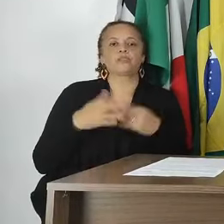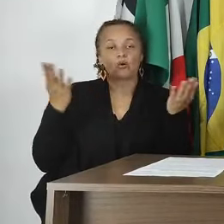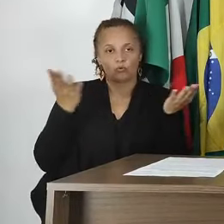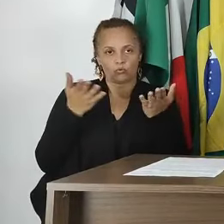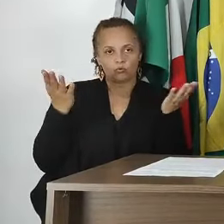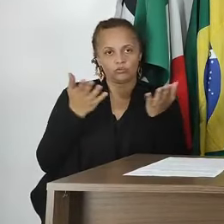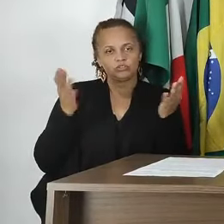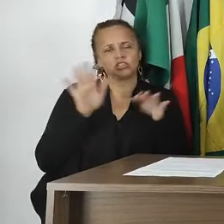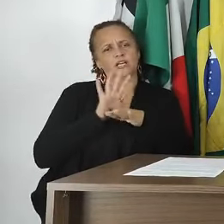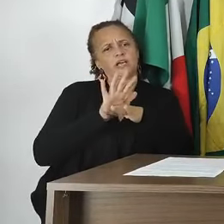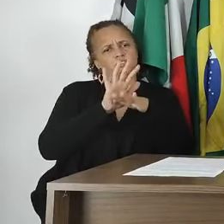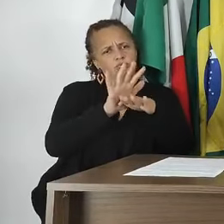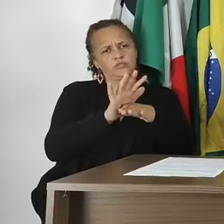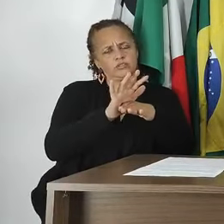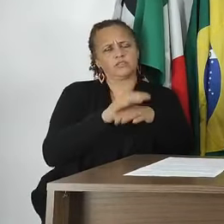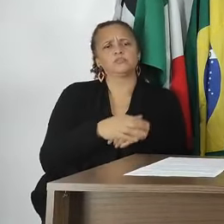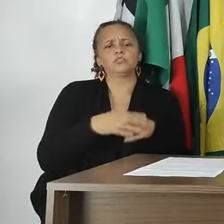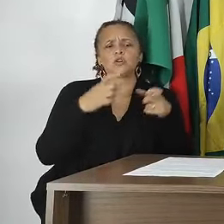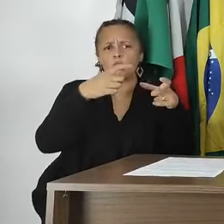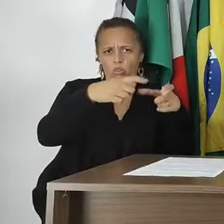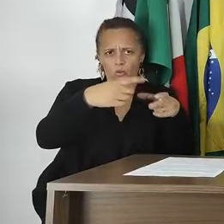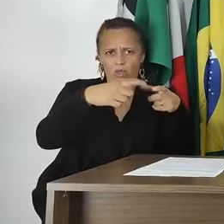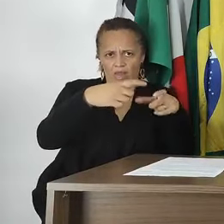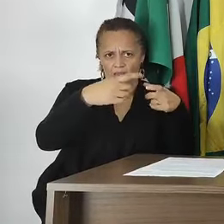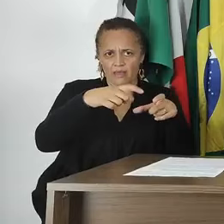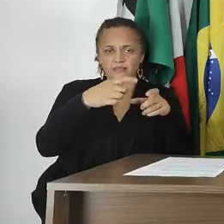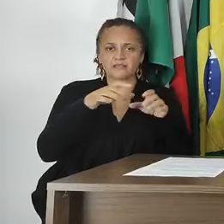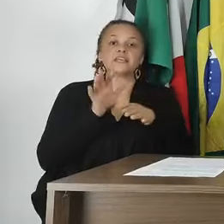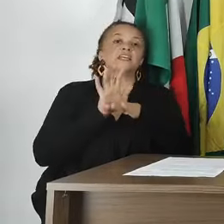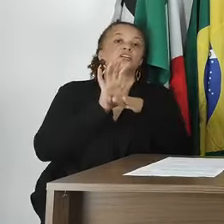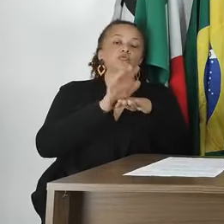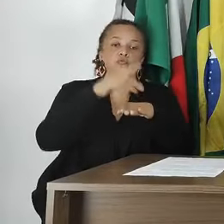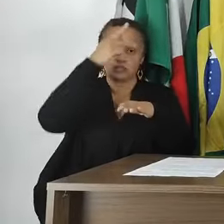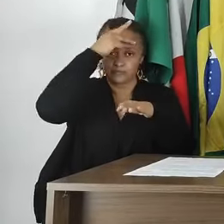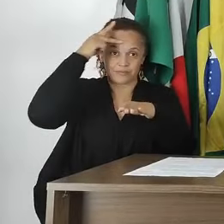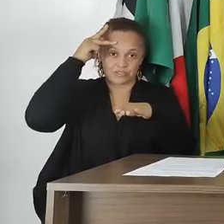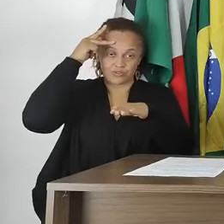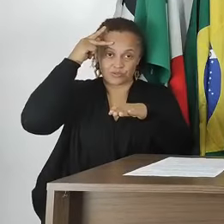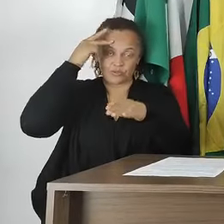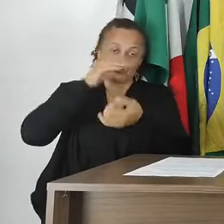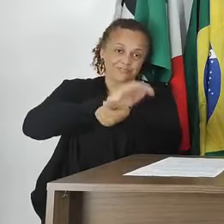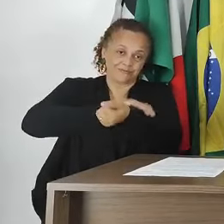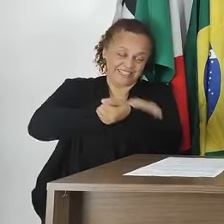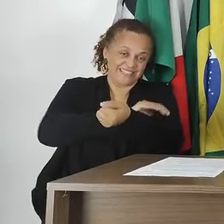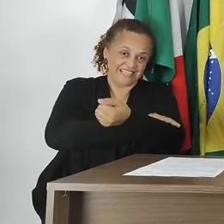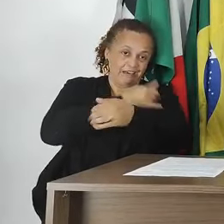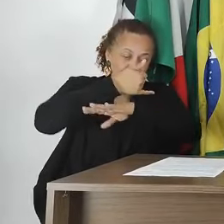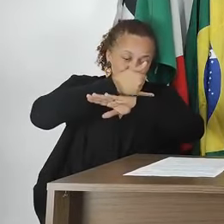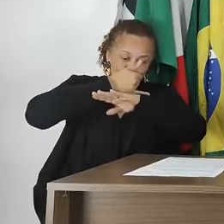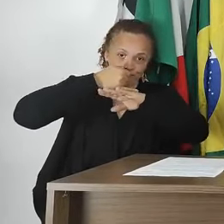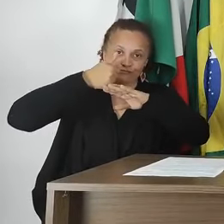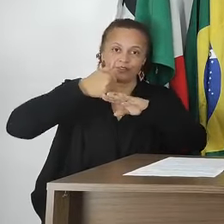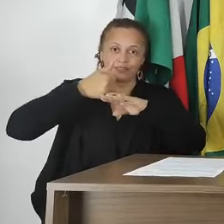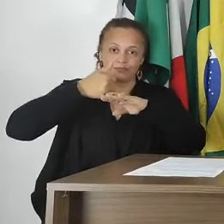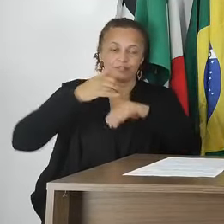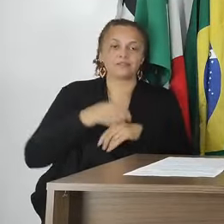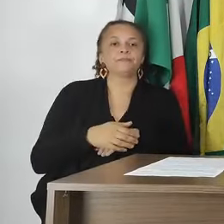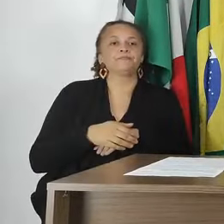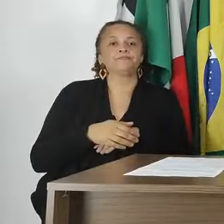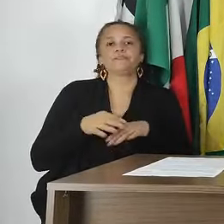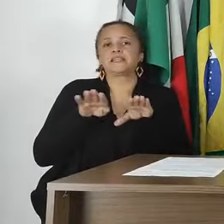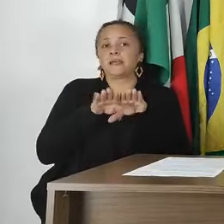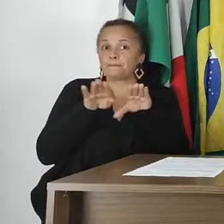ajudamos instituições, ONGs, que tratam de dependentes químicos na área das drogas e